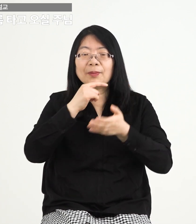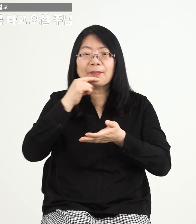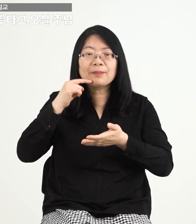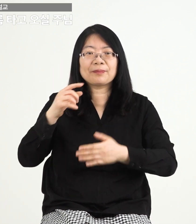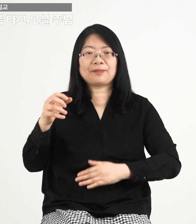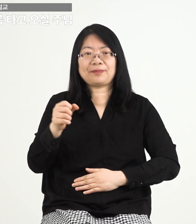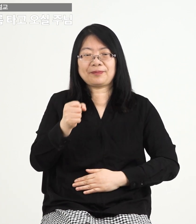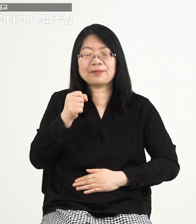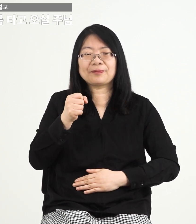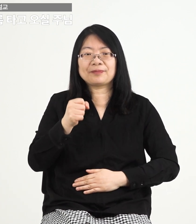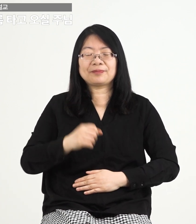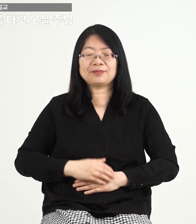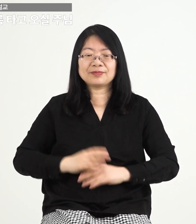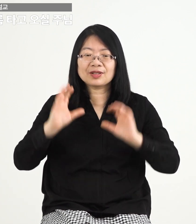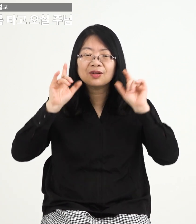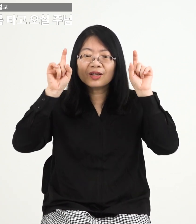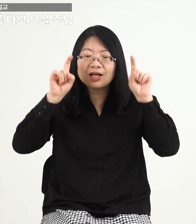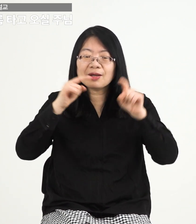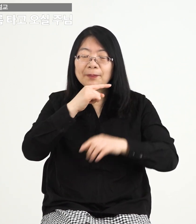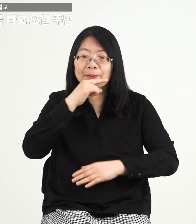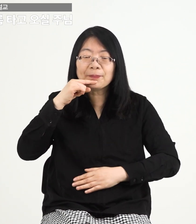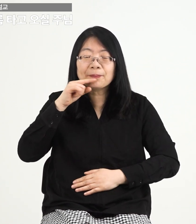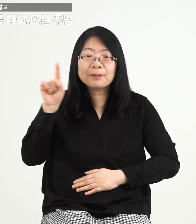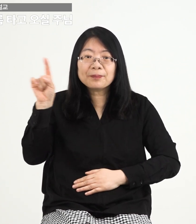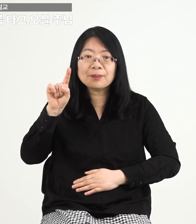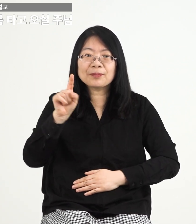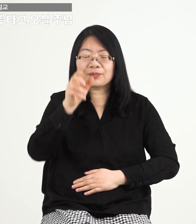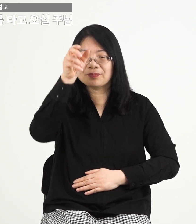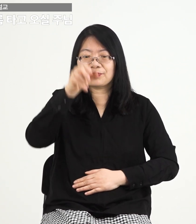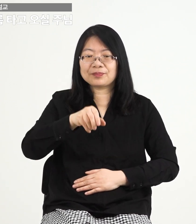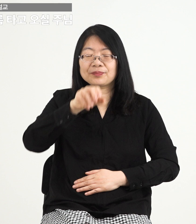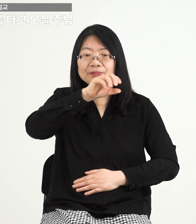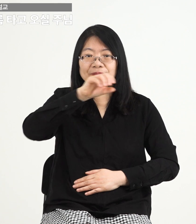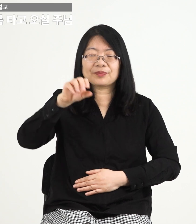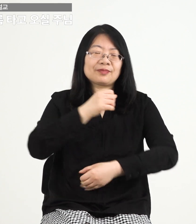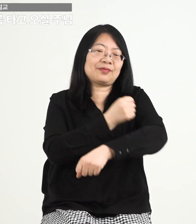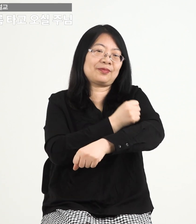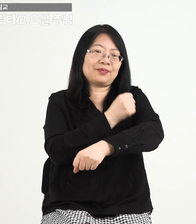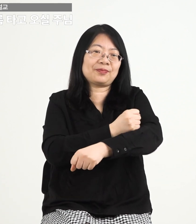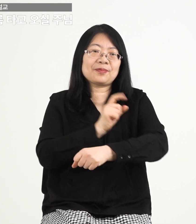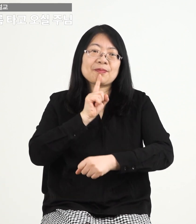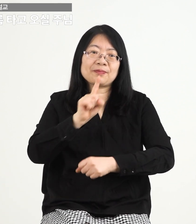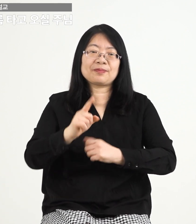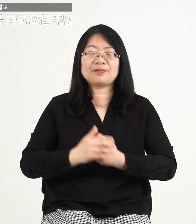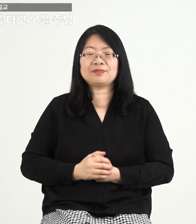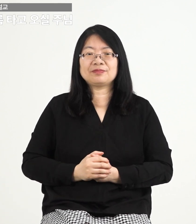피와, 이 어린 양의 피라는 것은 십자가의 공로를 얘기해요.